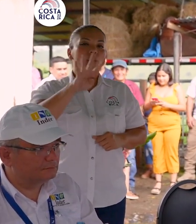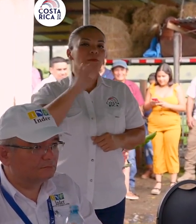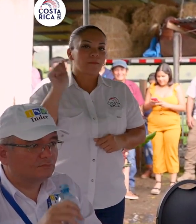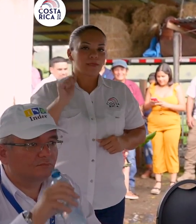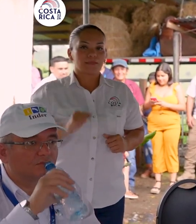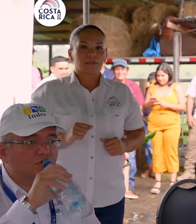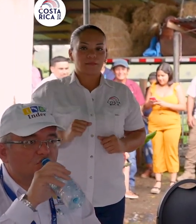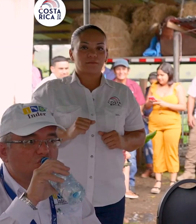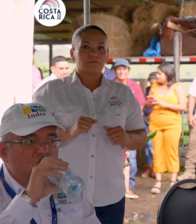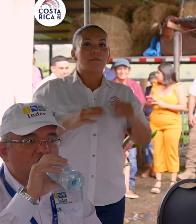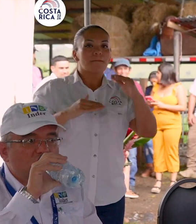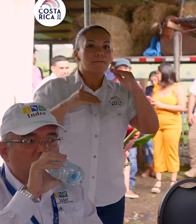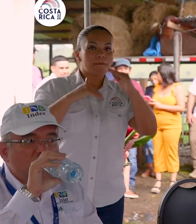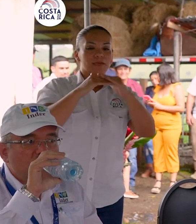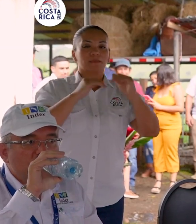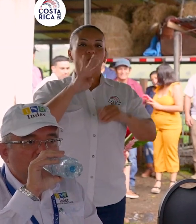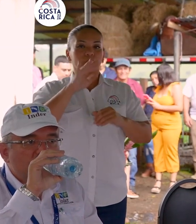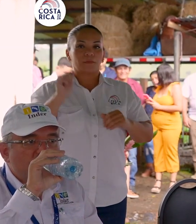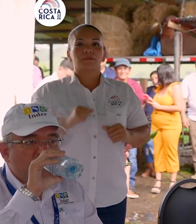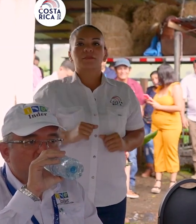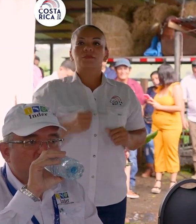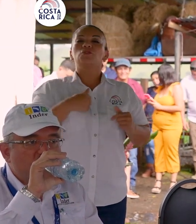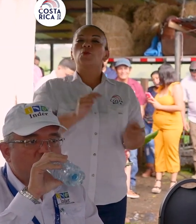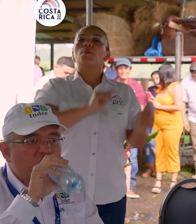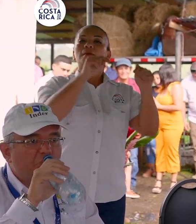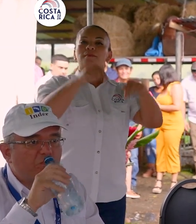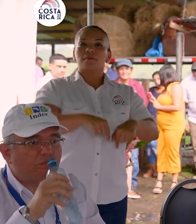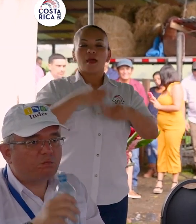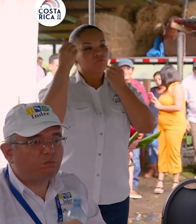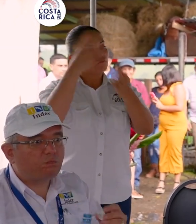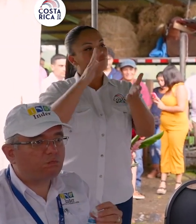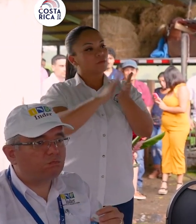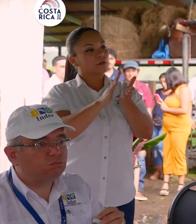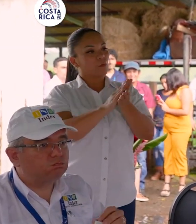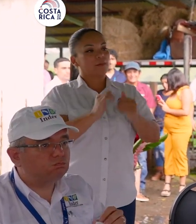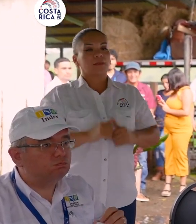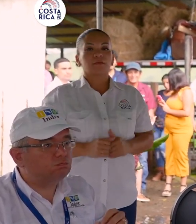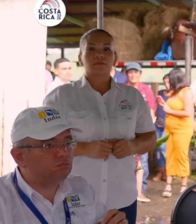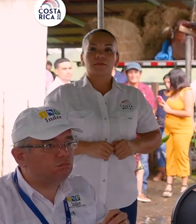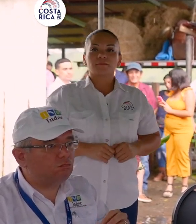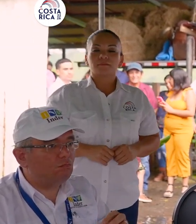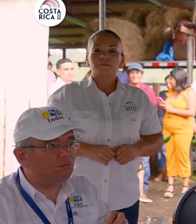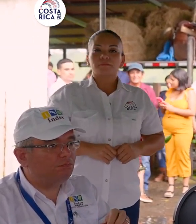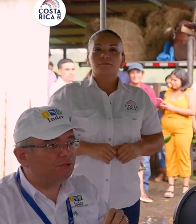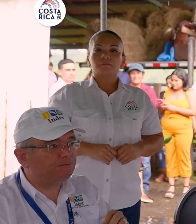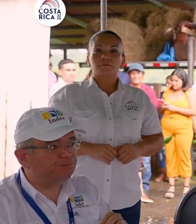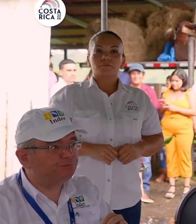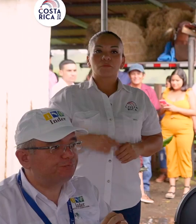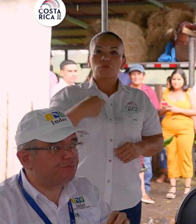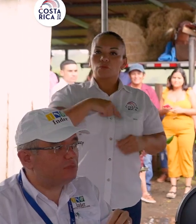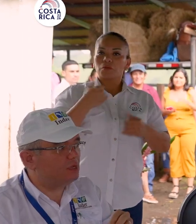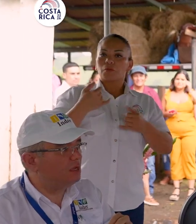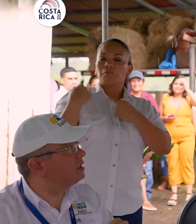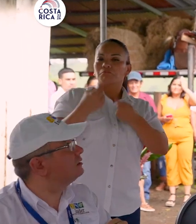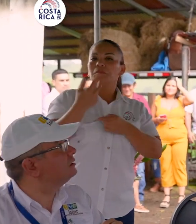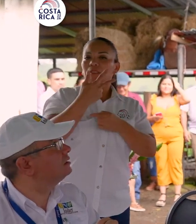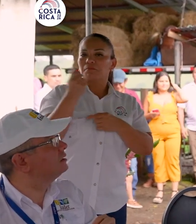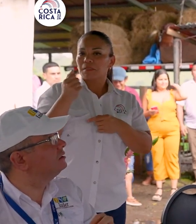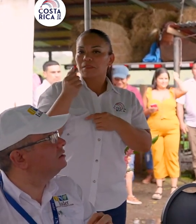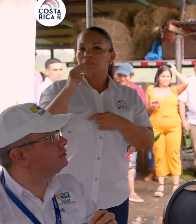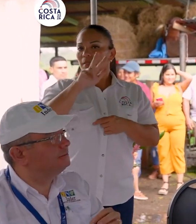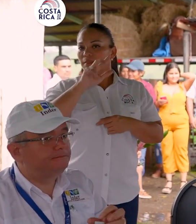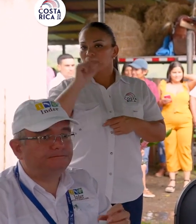4 meses máximo a rendir cuentas. Estamos como a